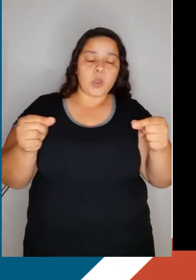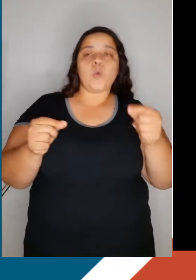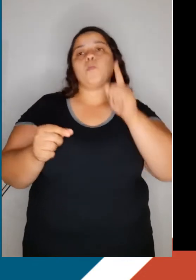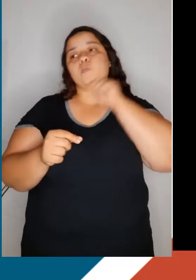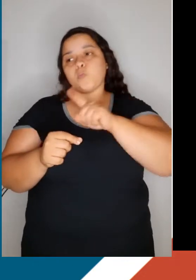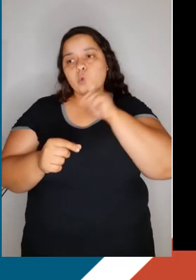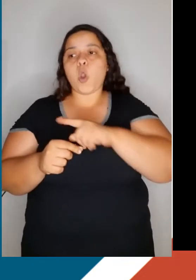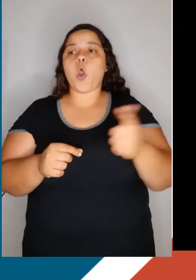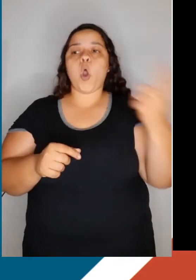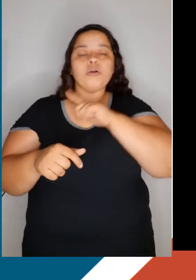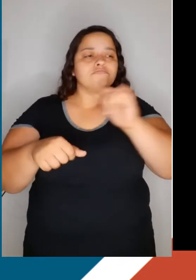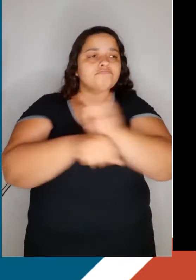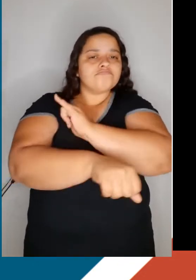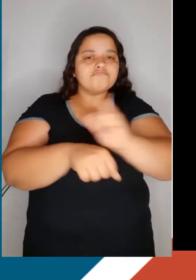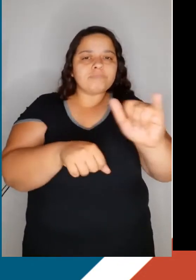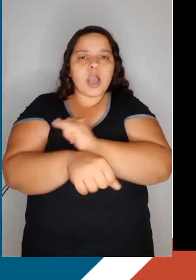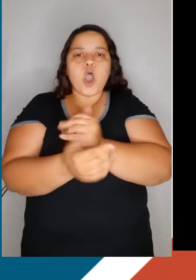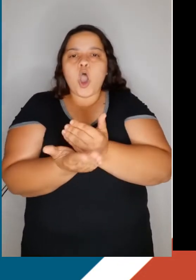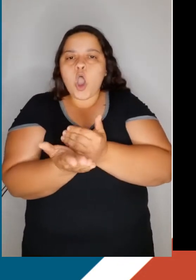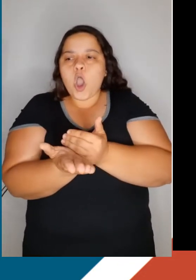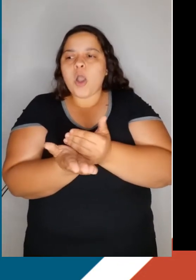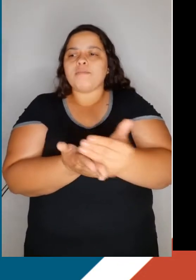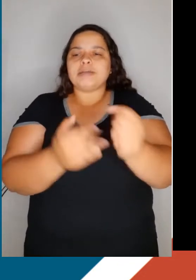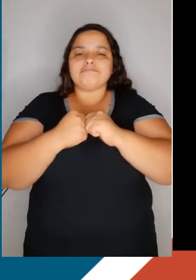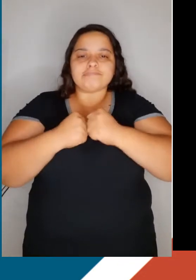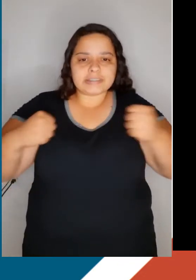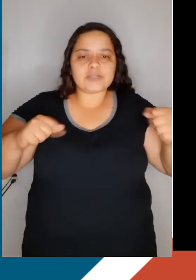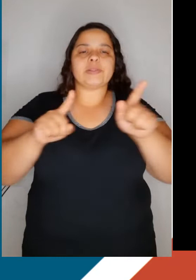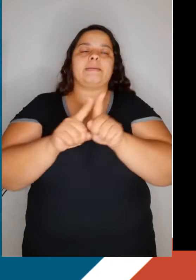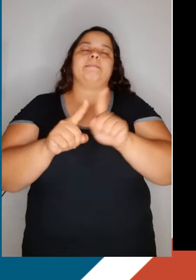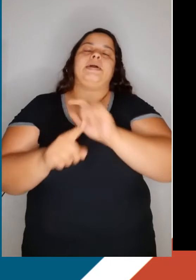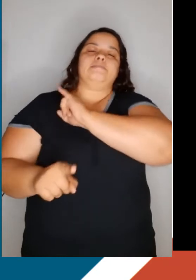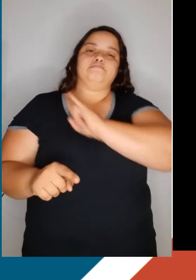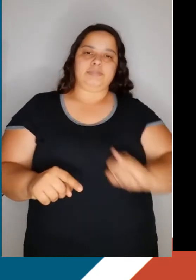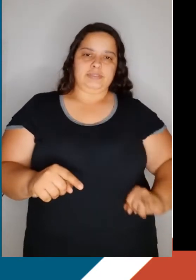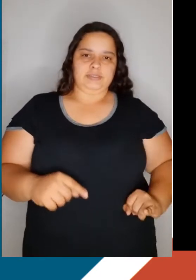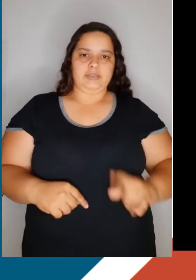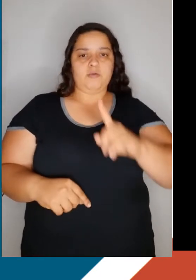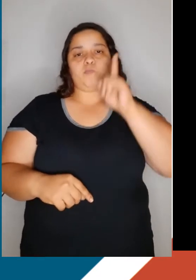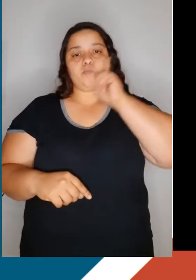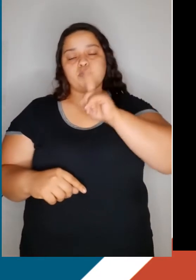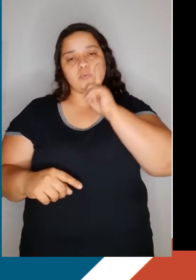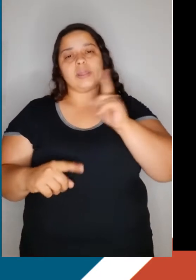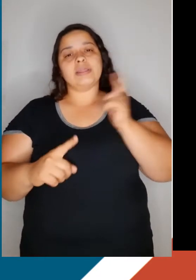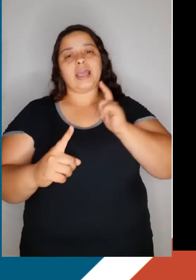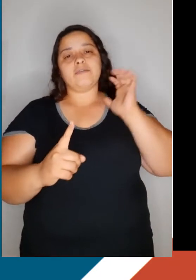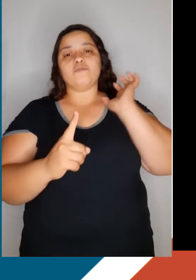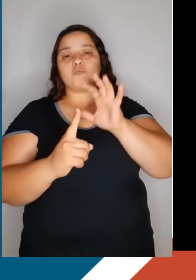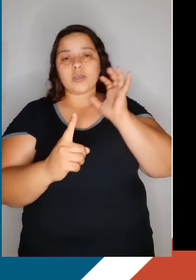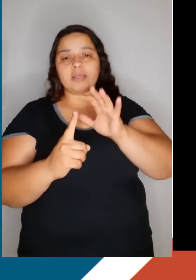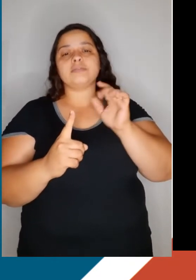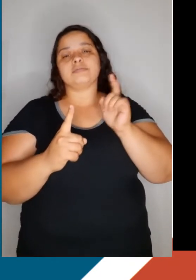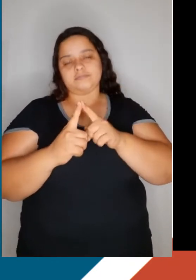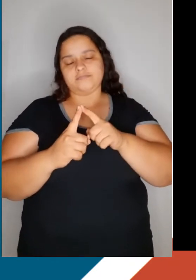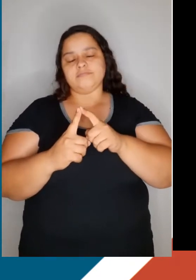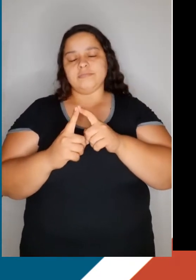condições internas e recursos para iniciar uma expansão imperialista. Os Estados Unidos vão exercer influência sobre o continente